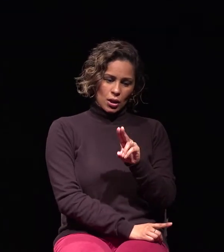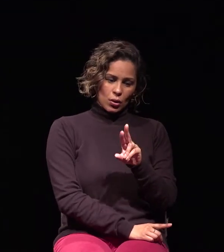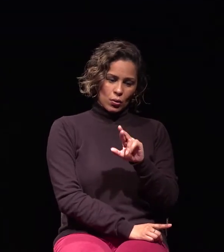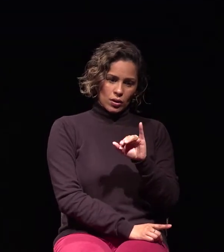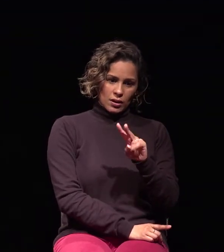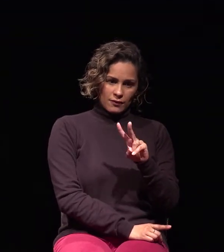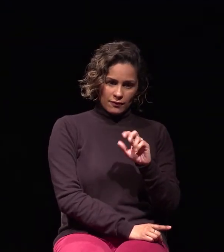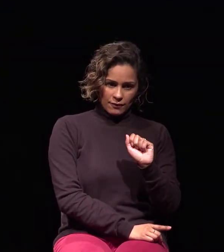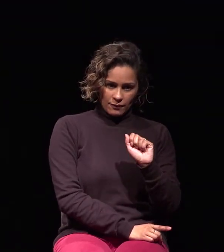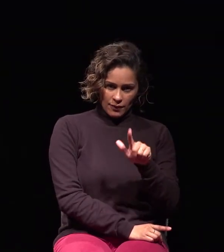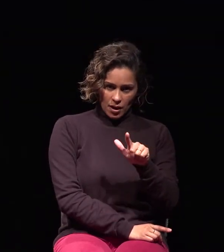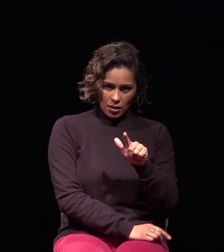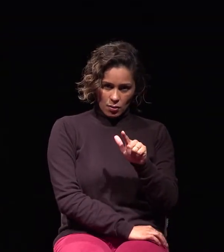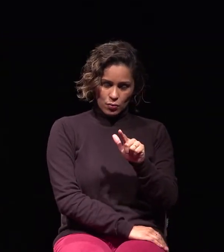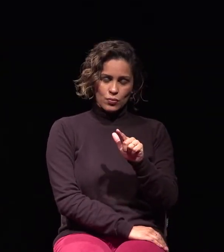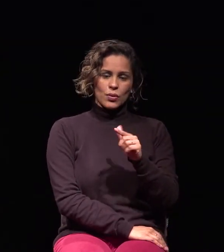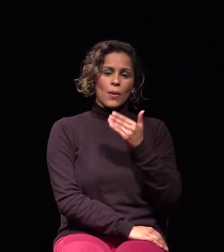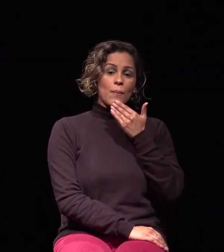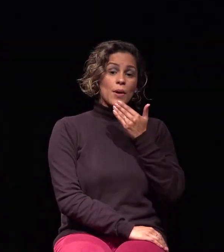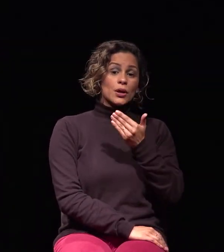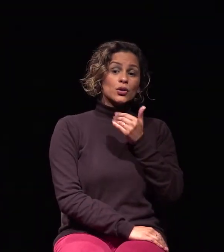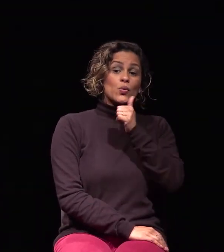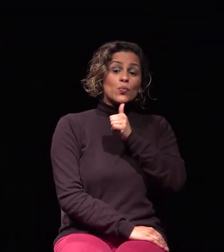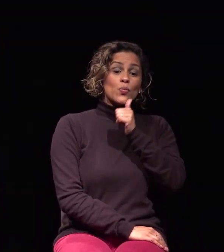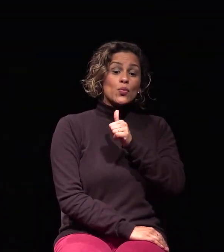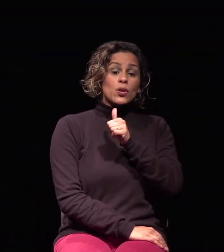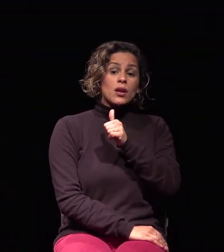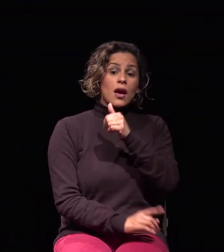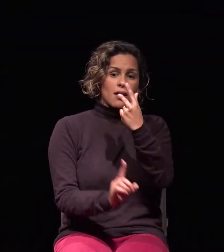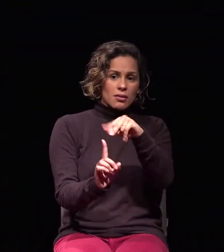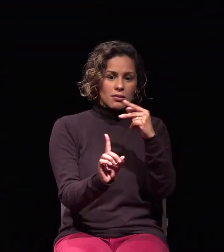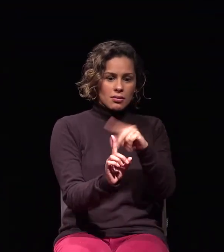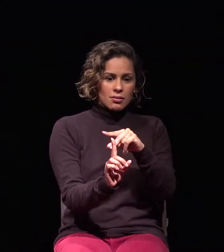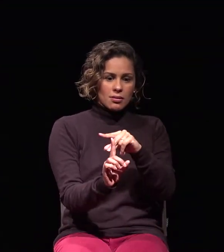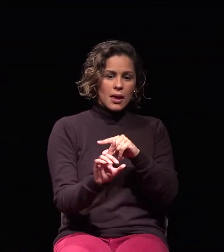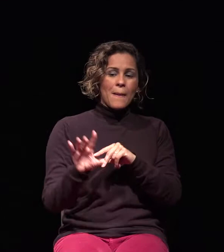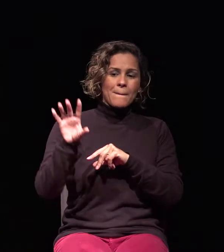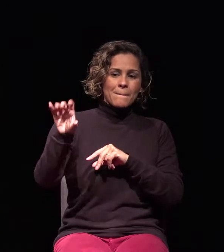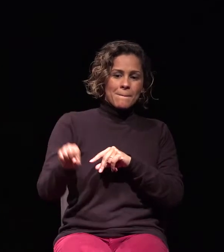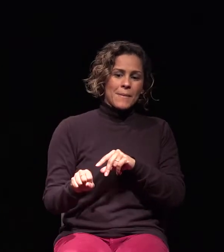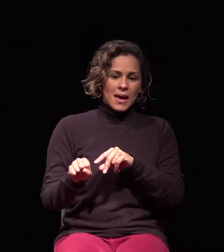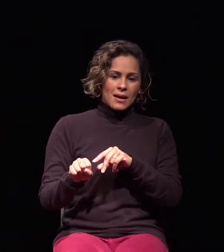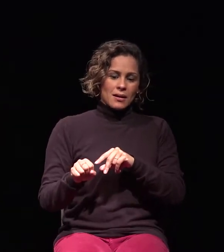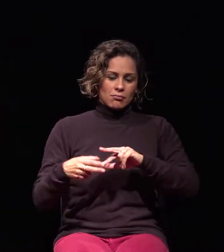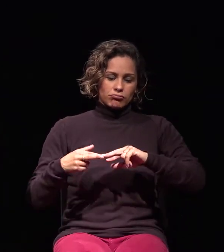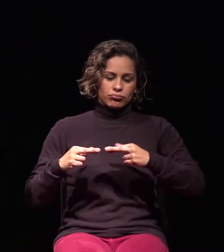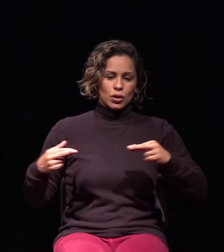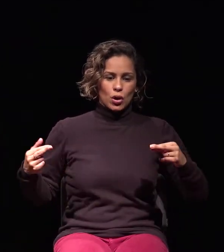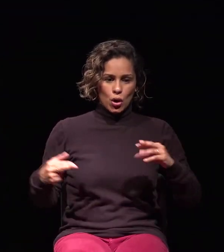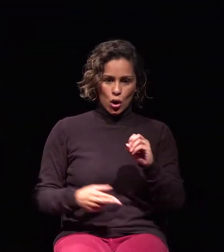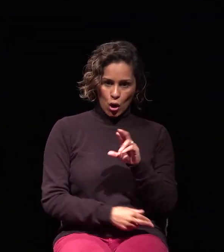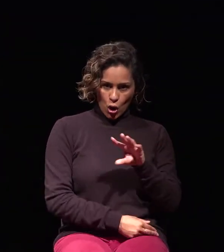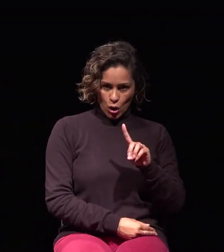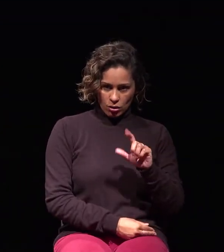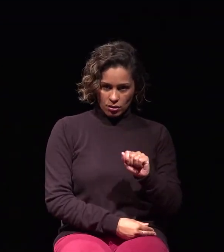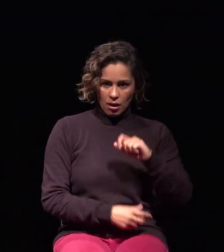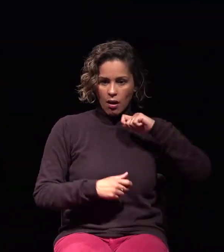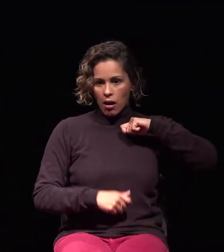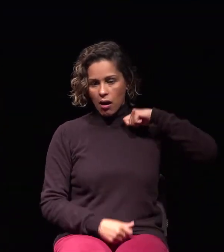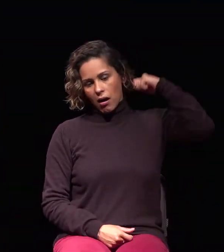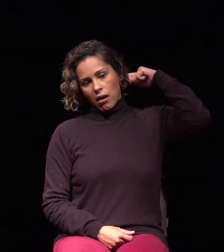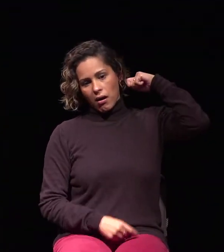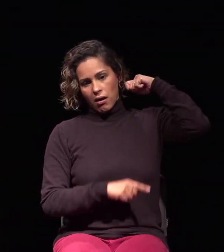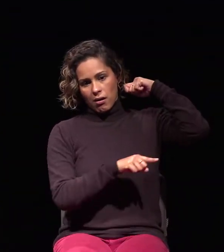Gaeta, ele pede a essa torturadora para pegar uma corda e enforcá-la. Aí,